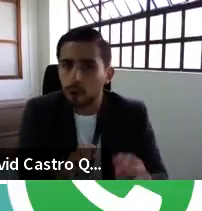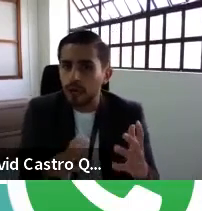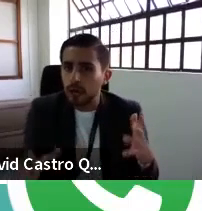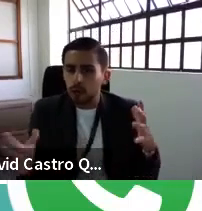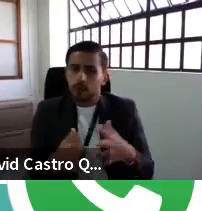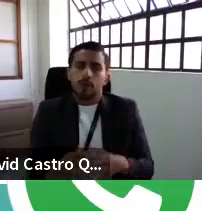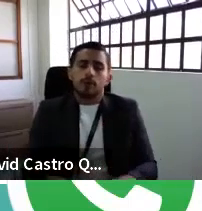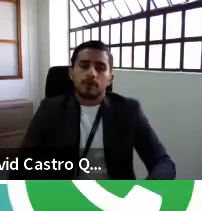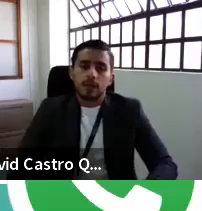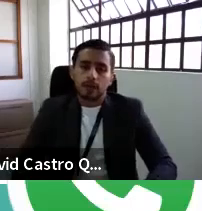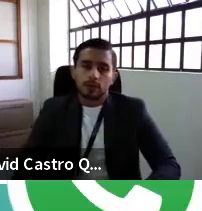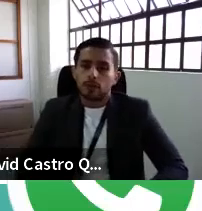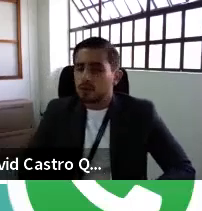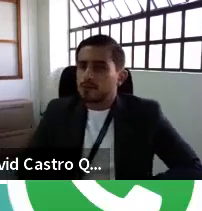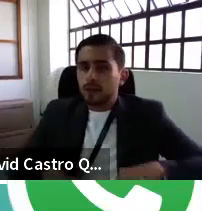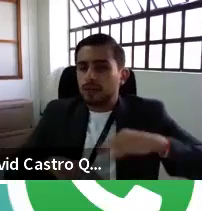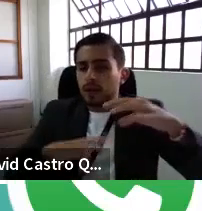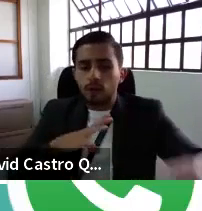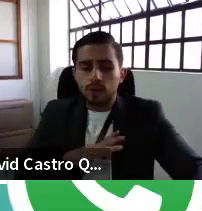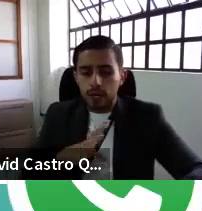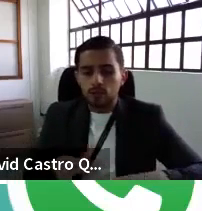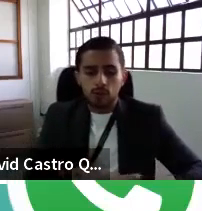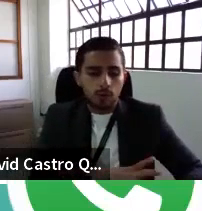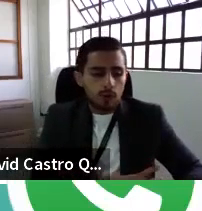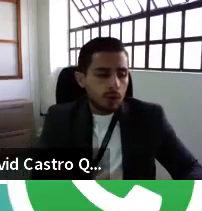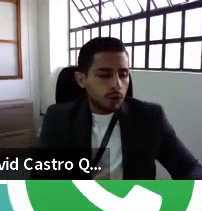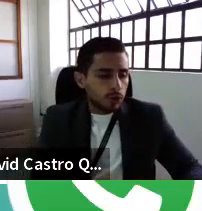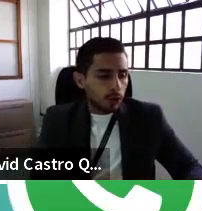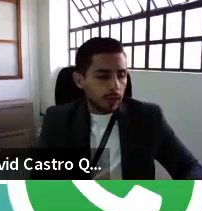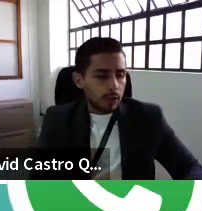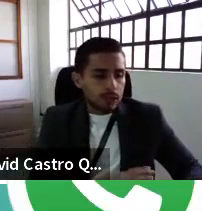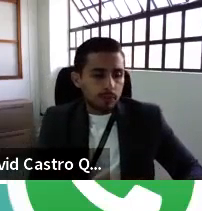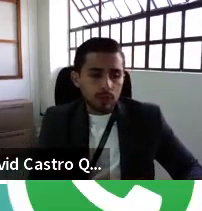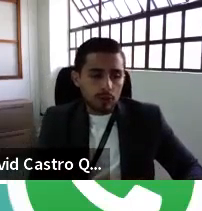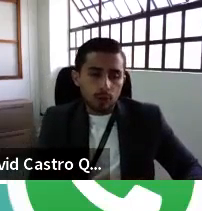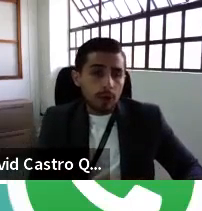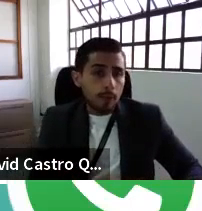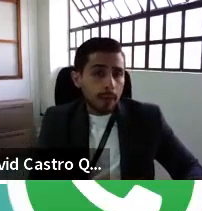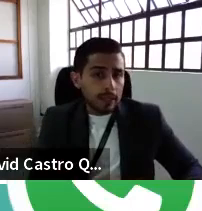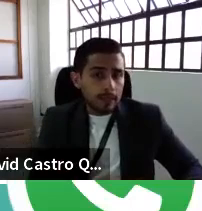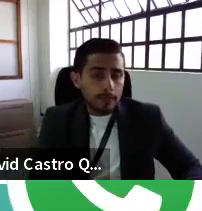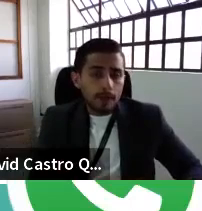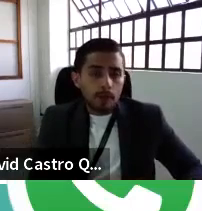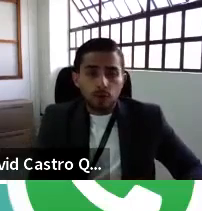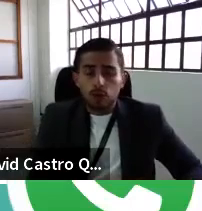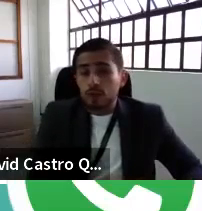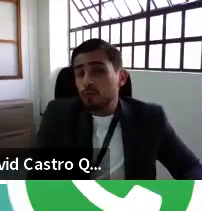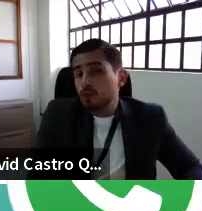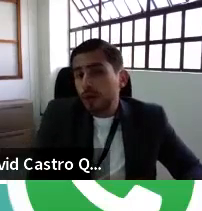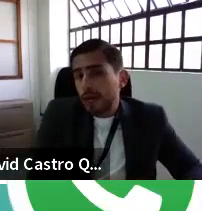bloqueo cierto no eso es para otra cosa eso no no me corresponde eso no me compete pues yo no sé mucho de